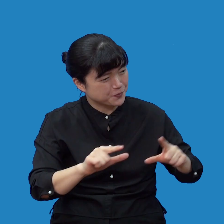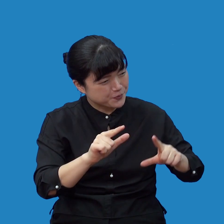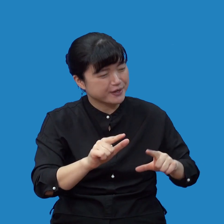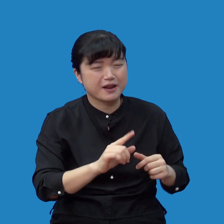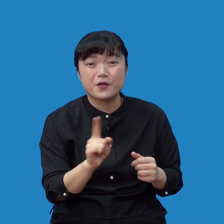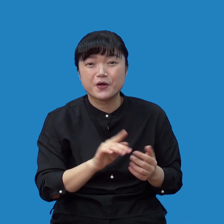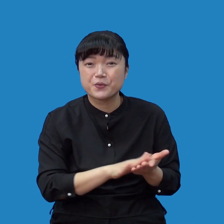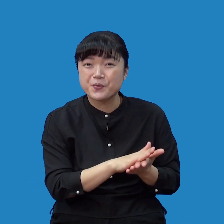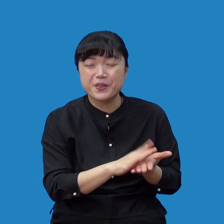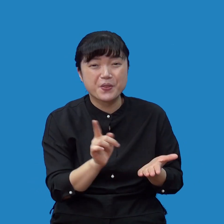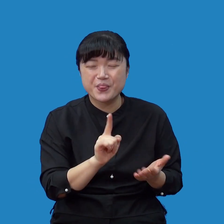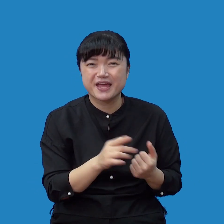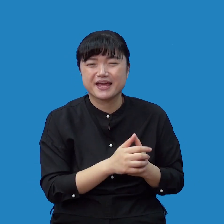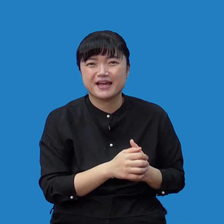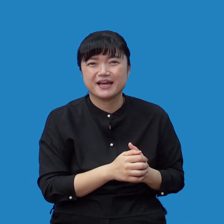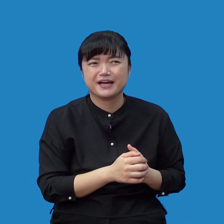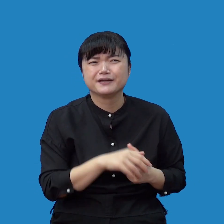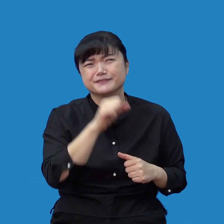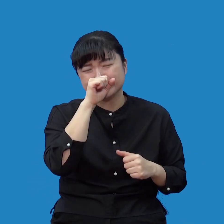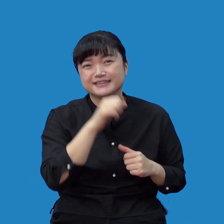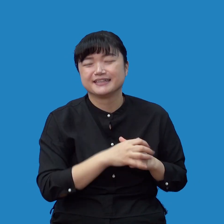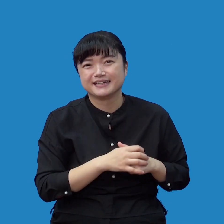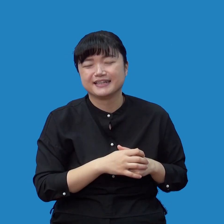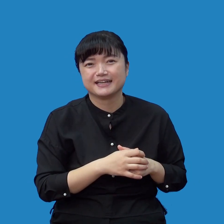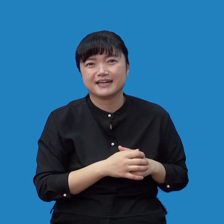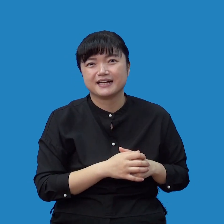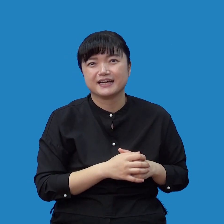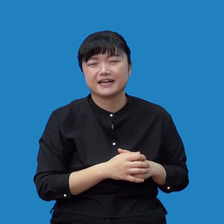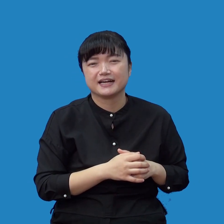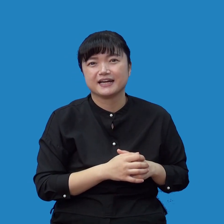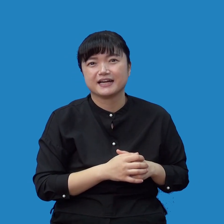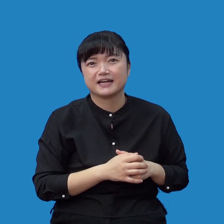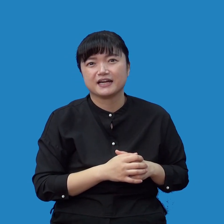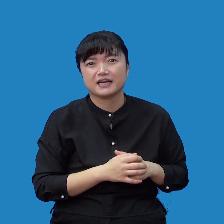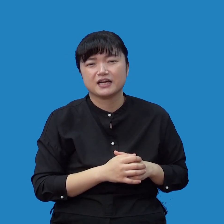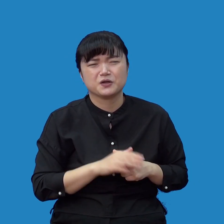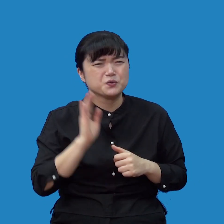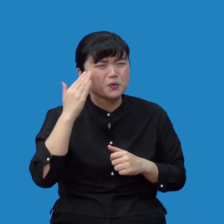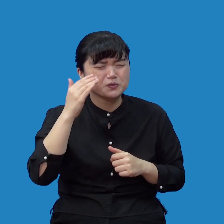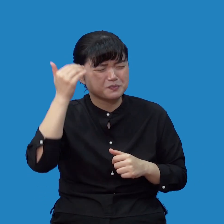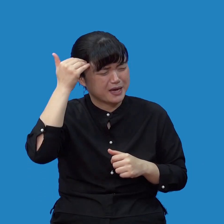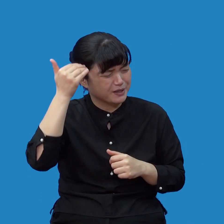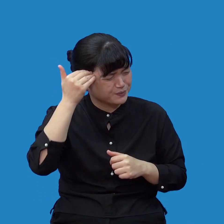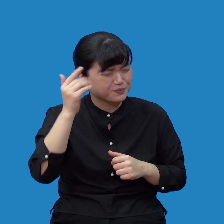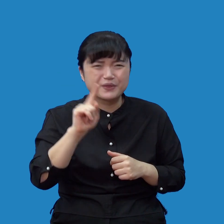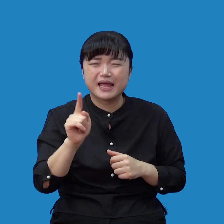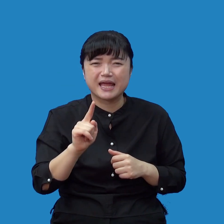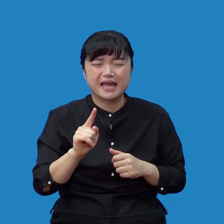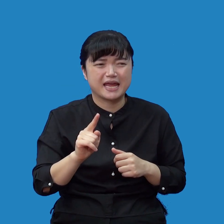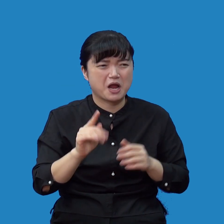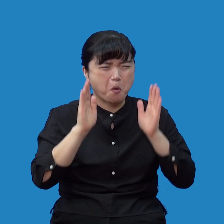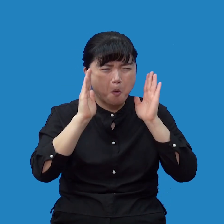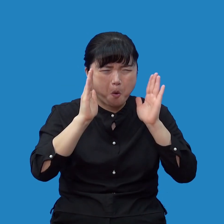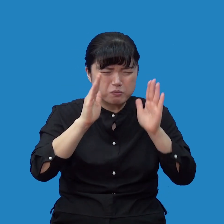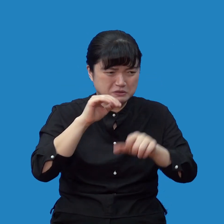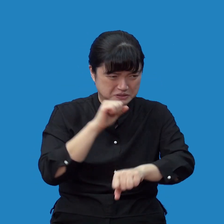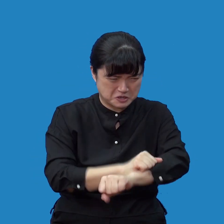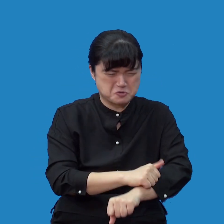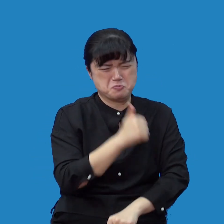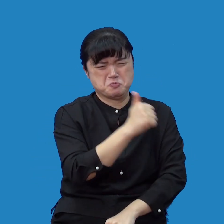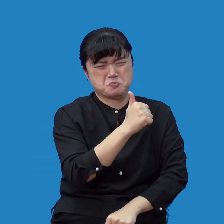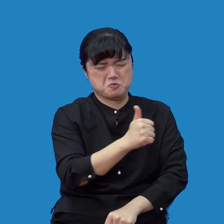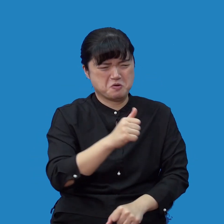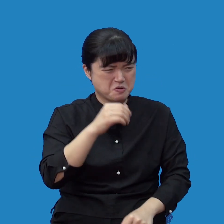어떻습니까? 우리나라는 이 공부로 아이들을 줄세우는 유교 문화가 참 뿌리가 깊습니다. 하지만